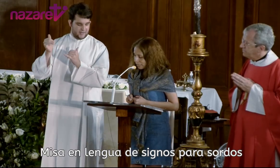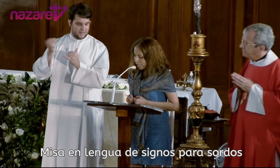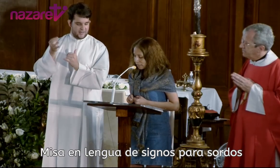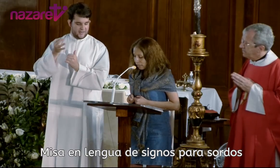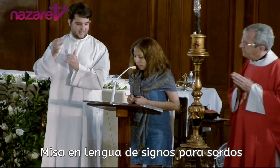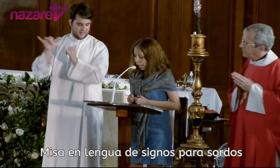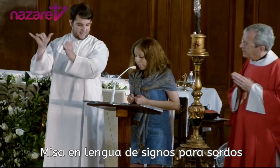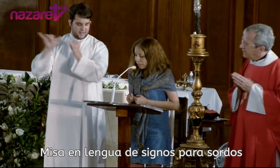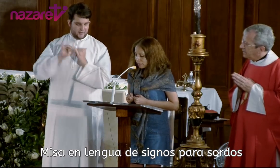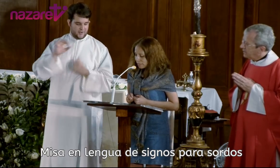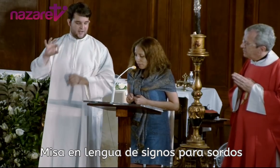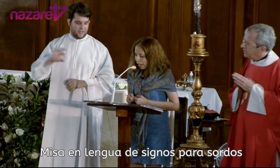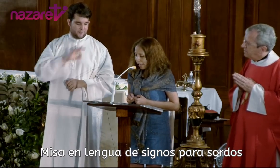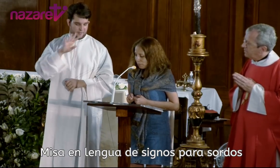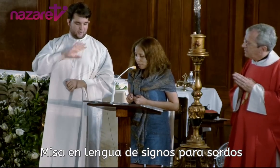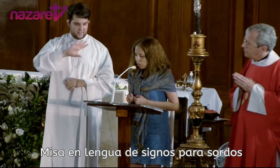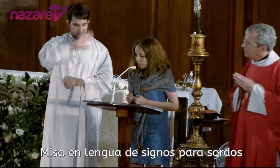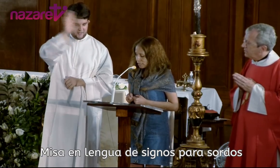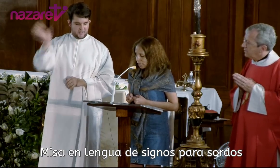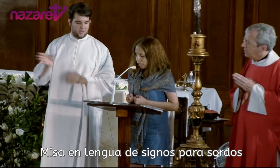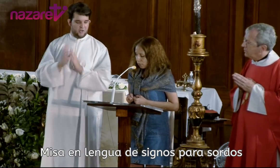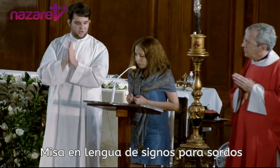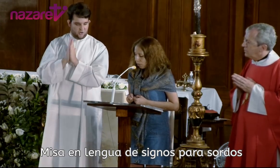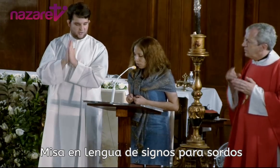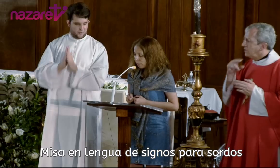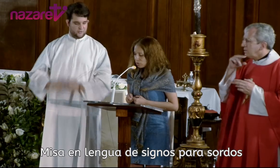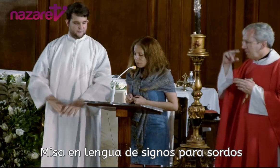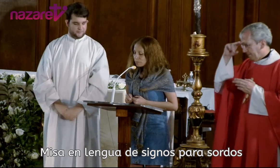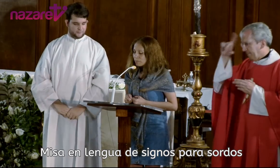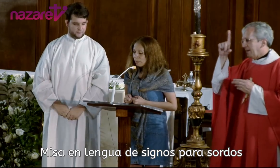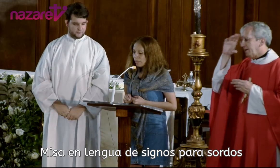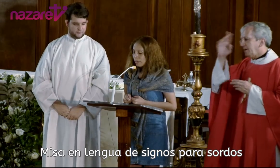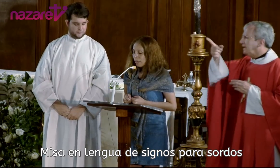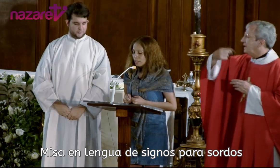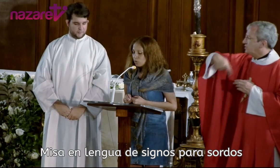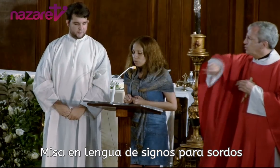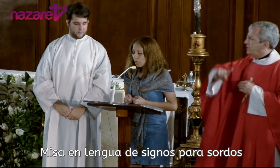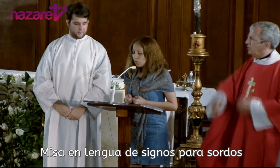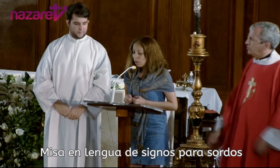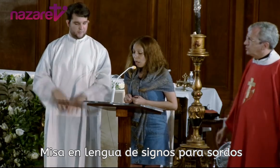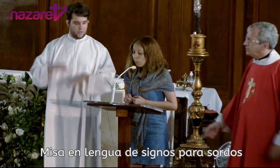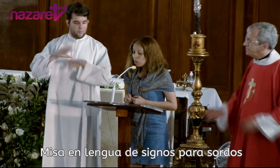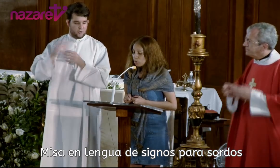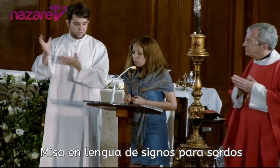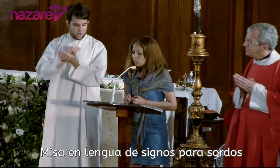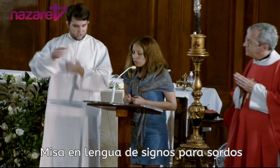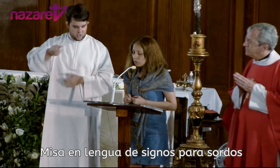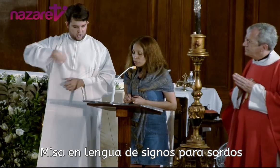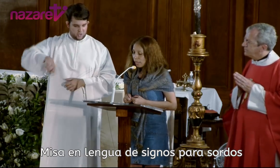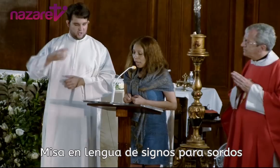Travenier, que reciban el premio del cielo. Oremos. Padre, escúchanos. Por todos nosotros, que